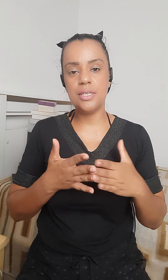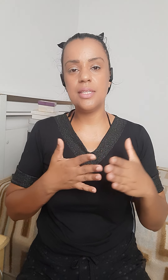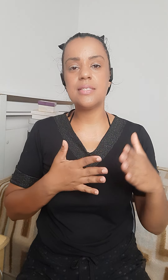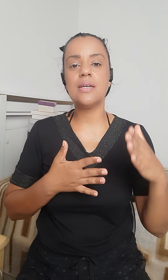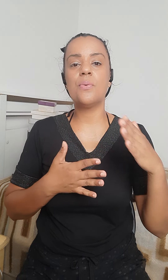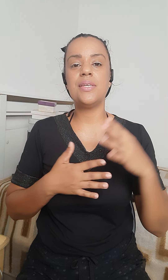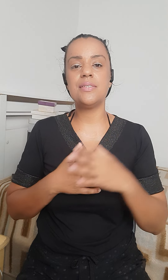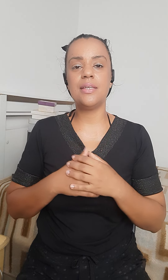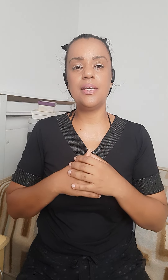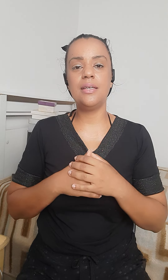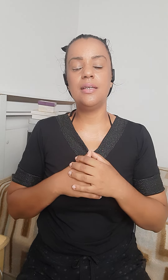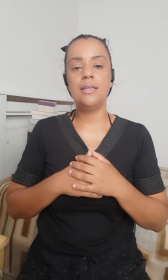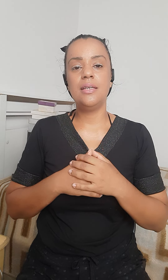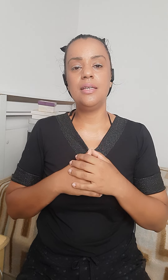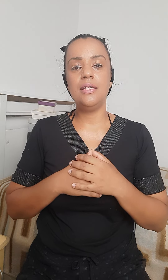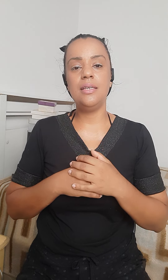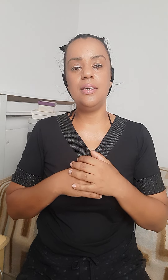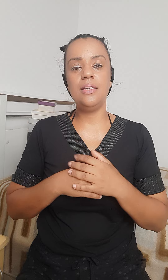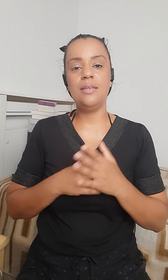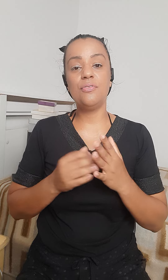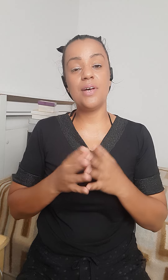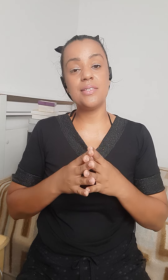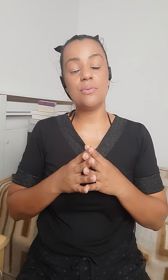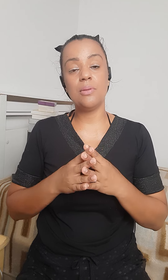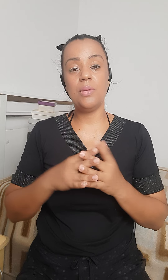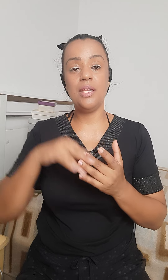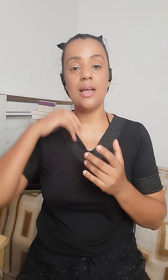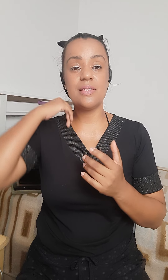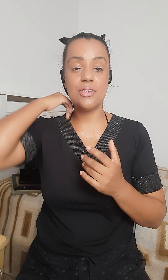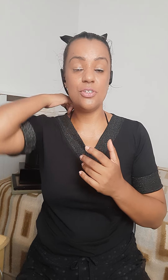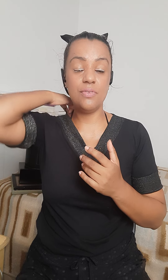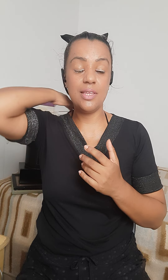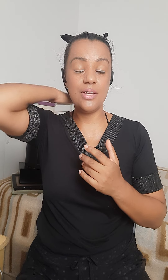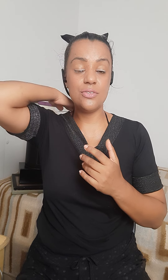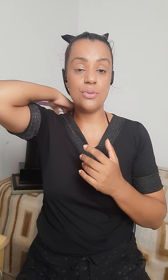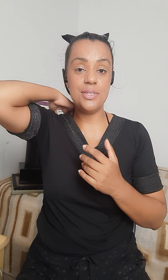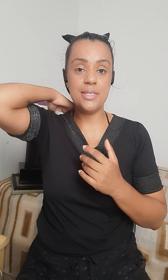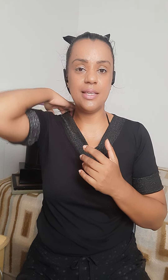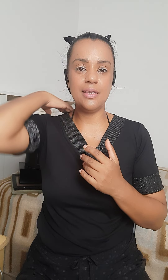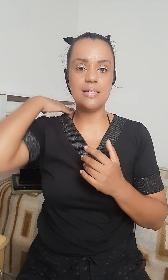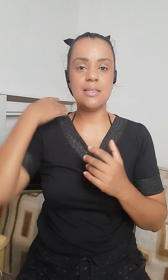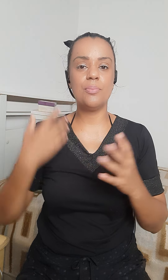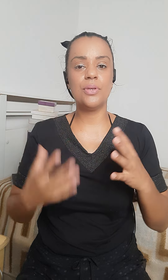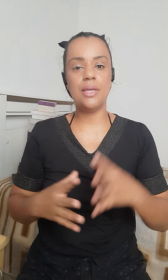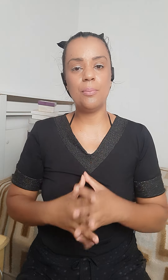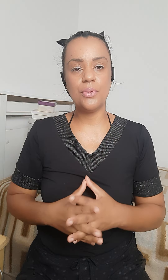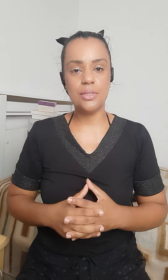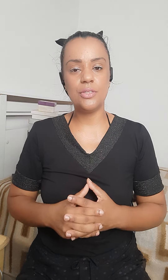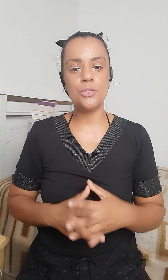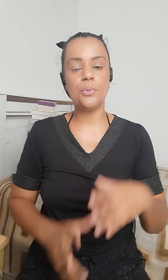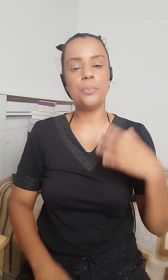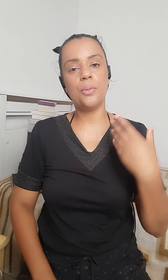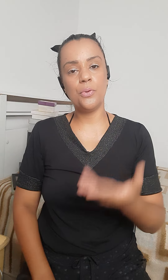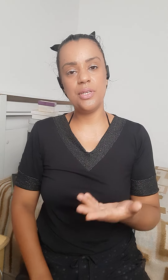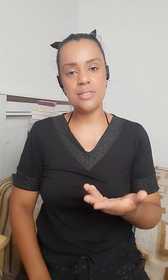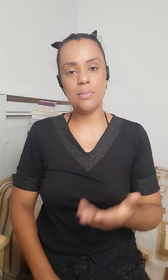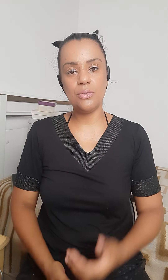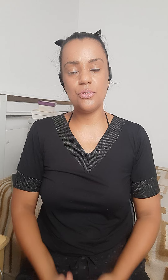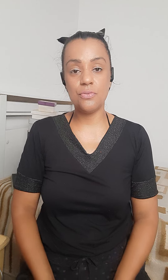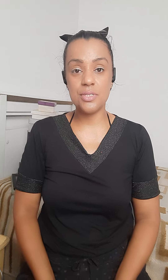dar sequência, né? E façam também as atividades solicitadas, né? Porque é importante para o próprio conhecimento de